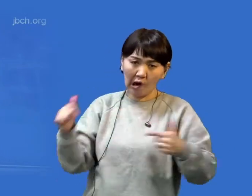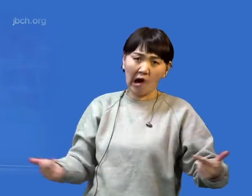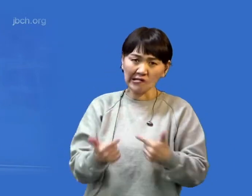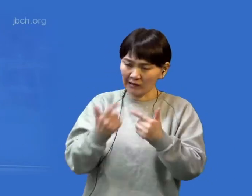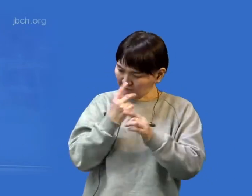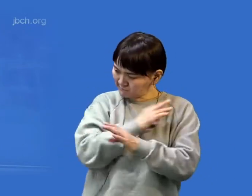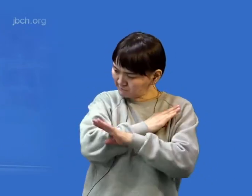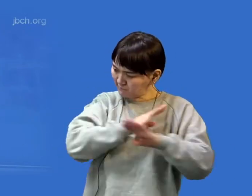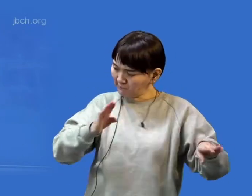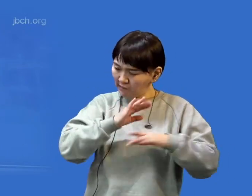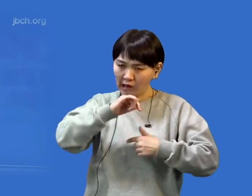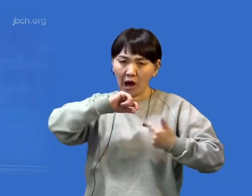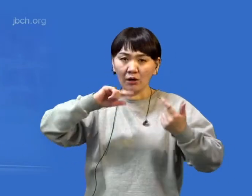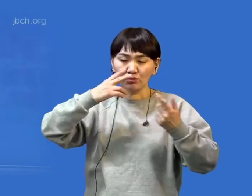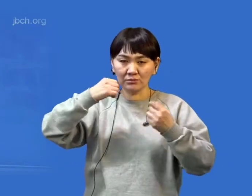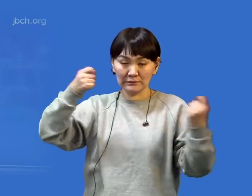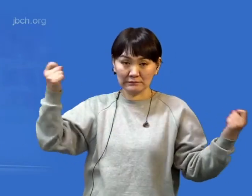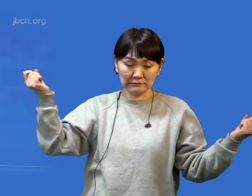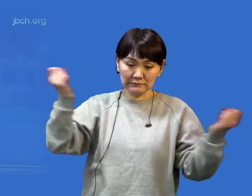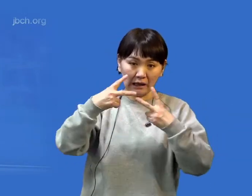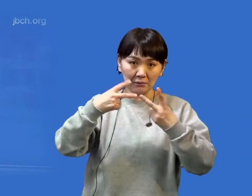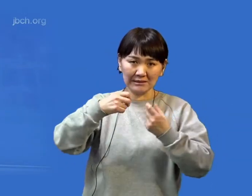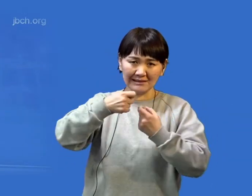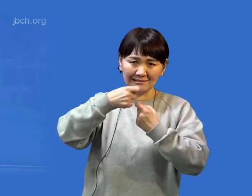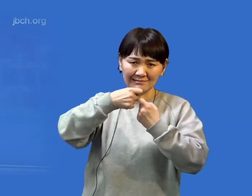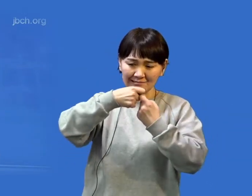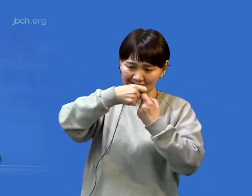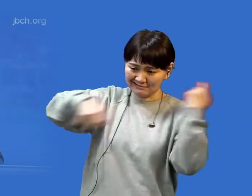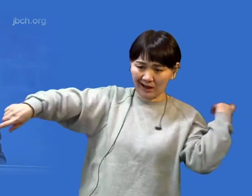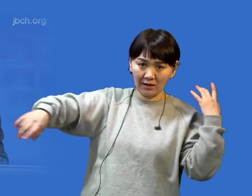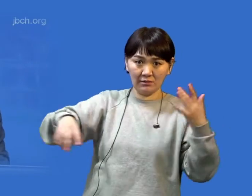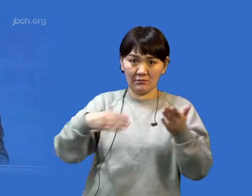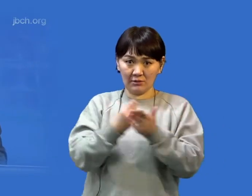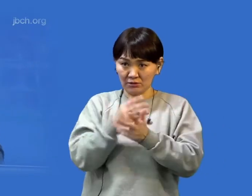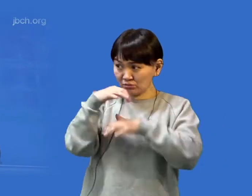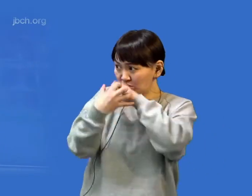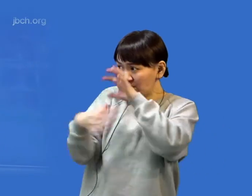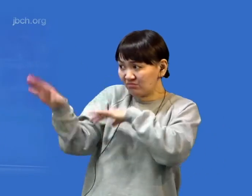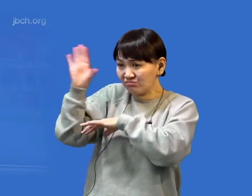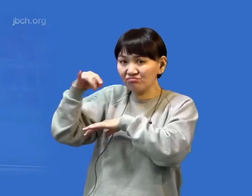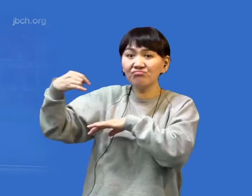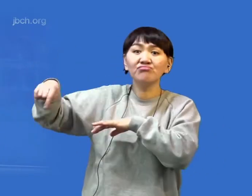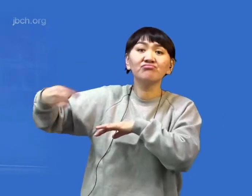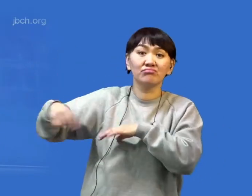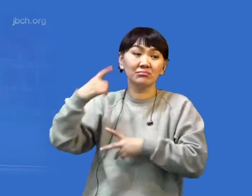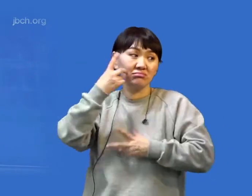үеийн хүмүүсийн дөр дөрх юм аа.